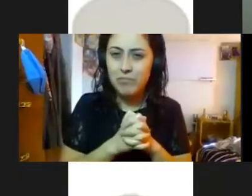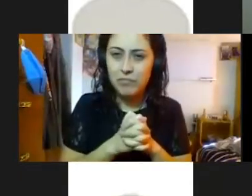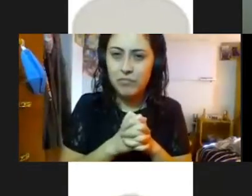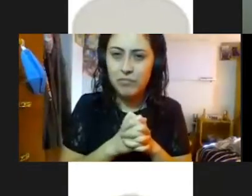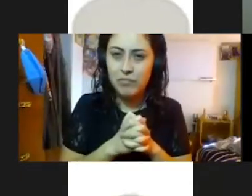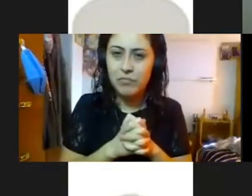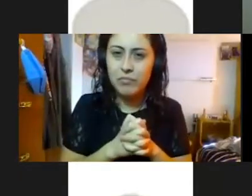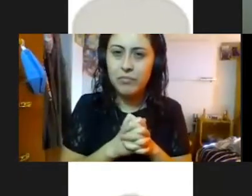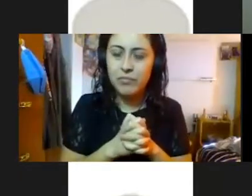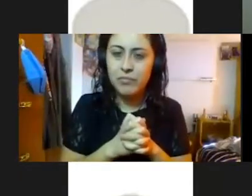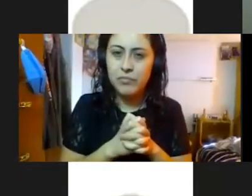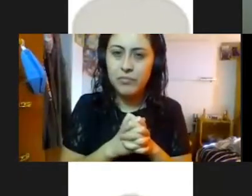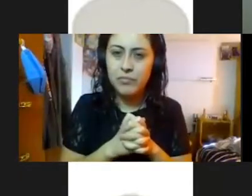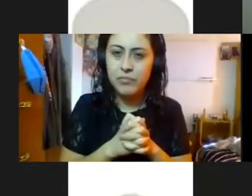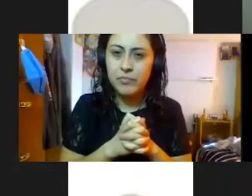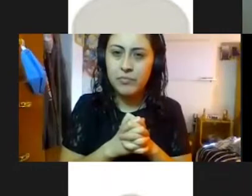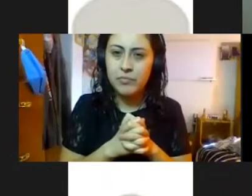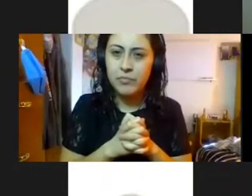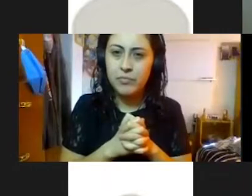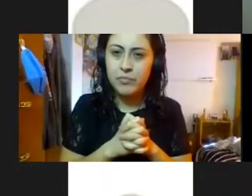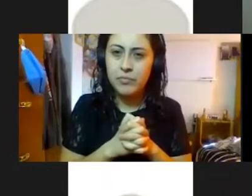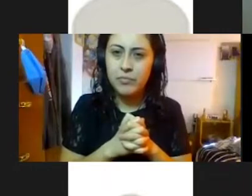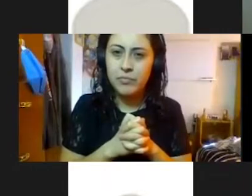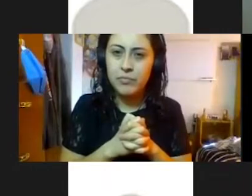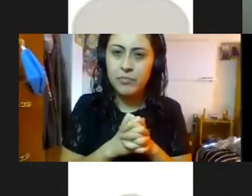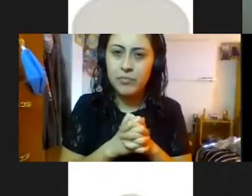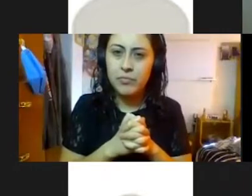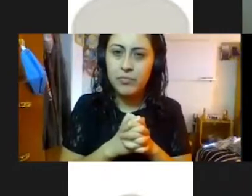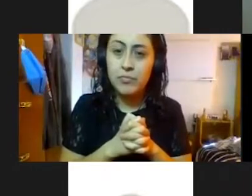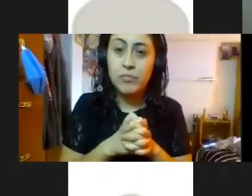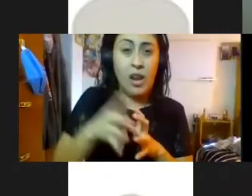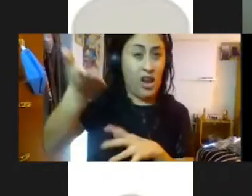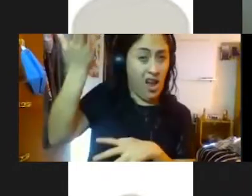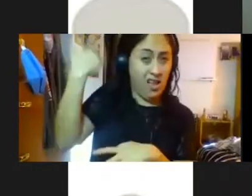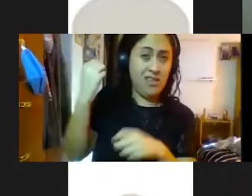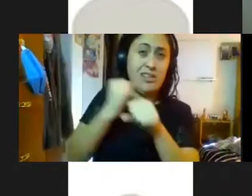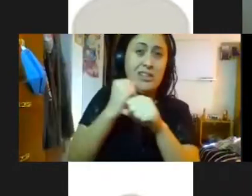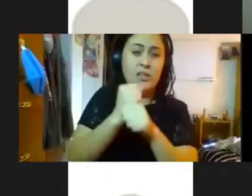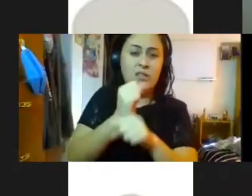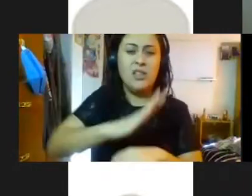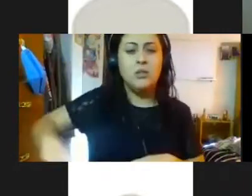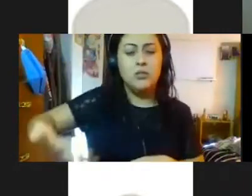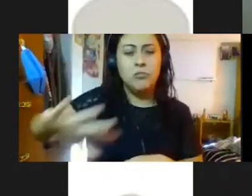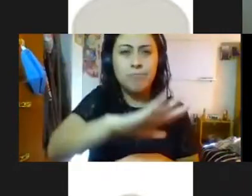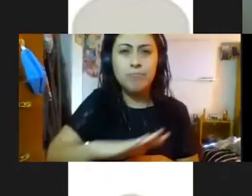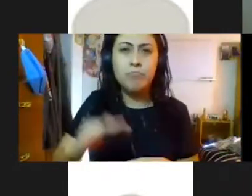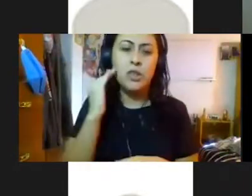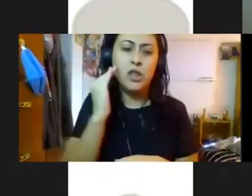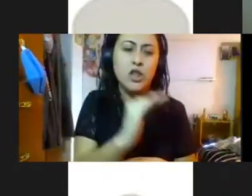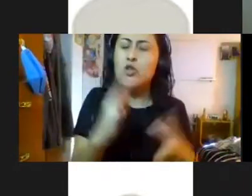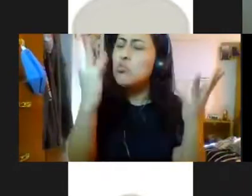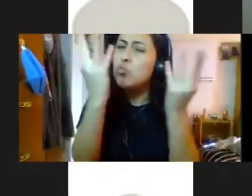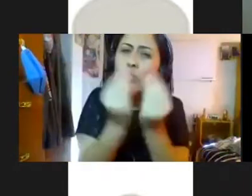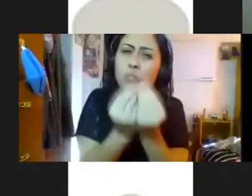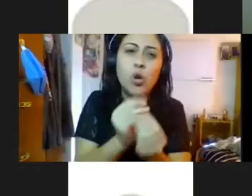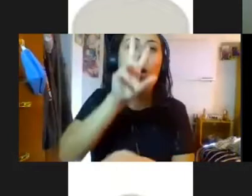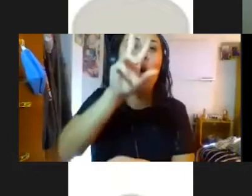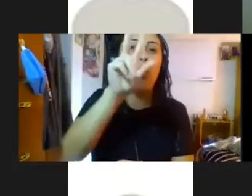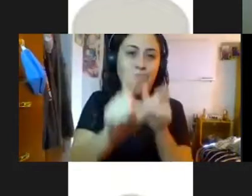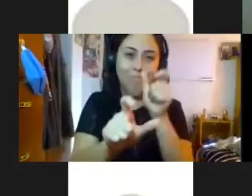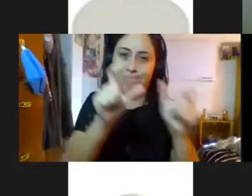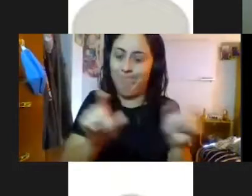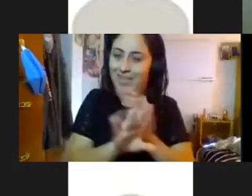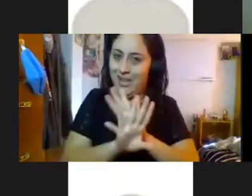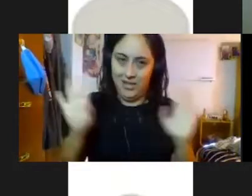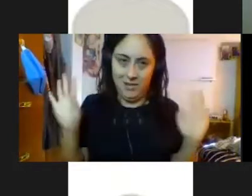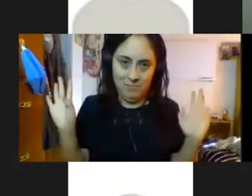estas indicaciones de trabajo, antes se trabajaba en contextos de cursos mucho más pequeños, de 8 personas,